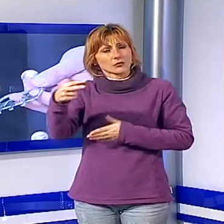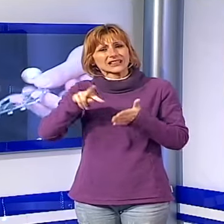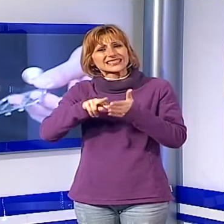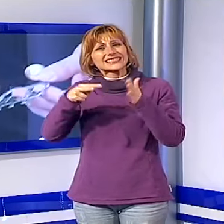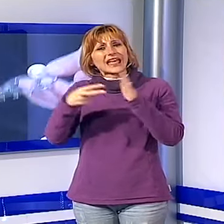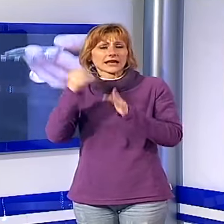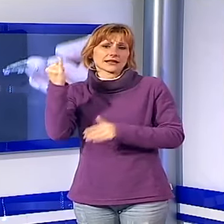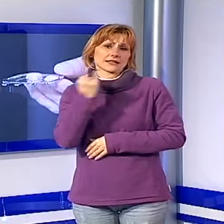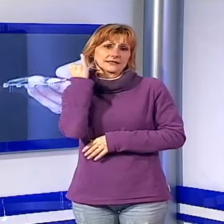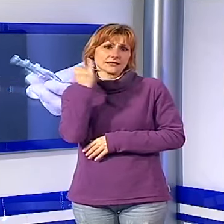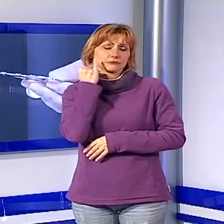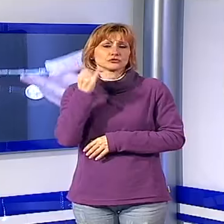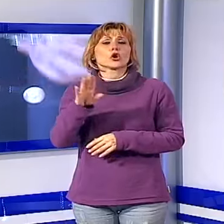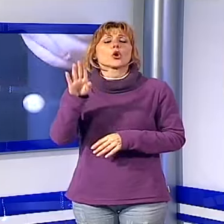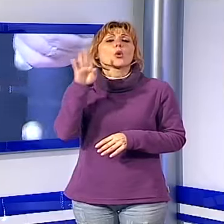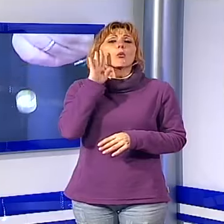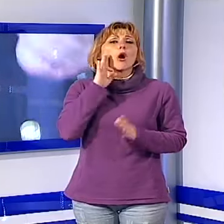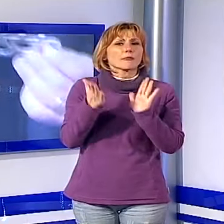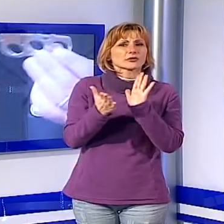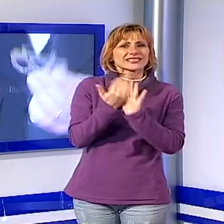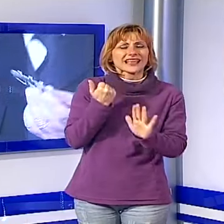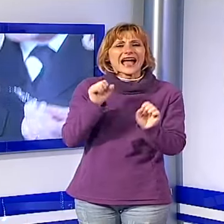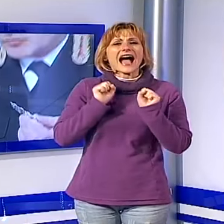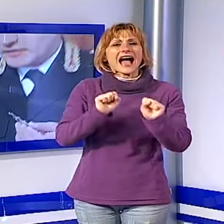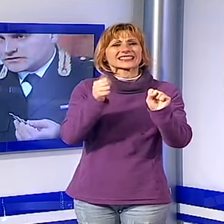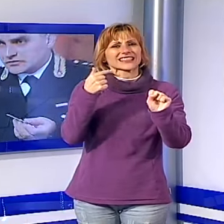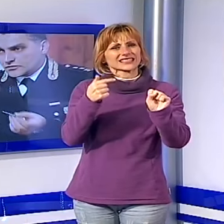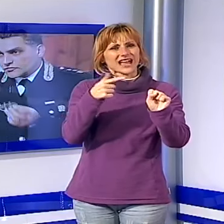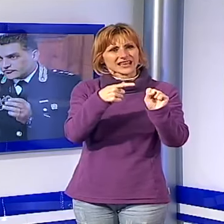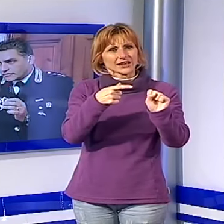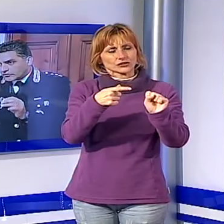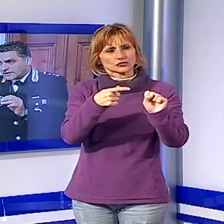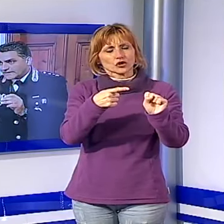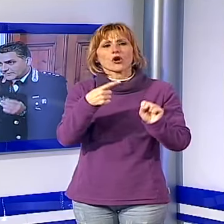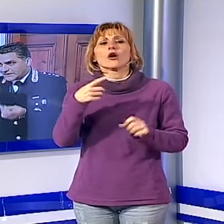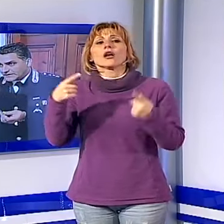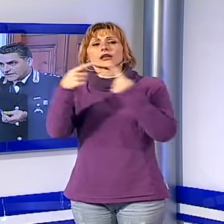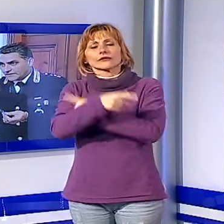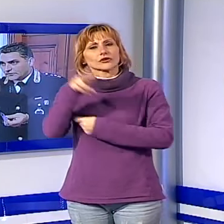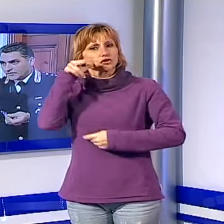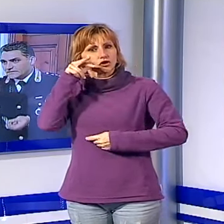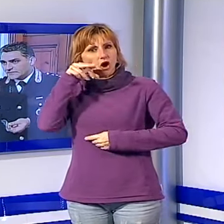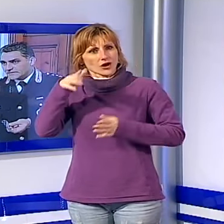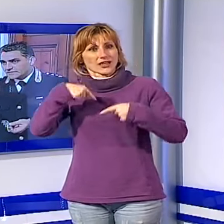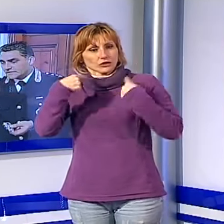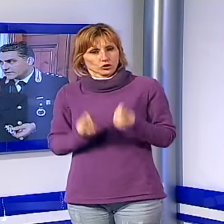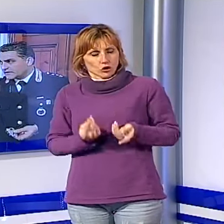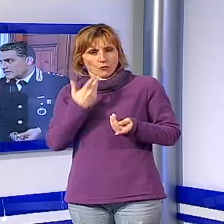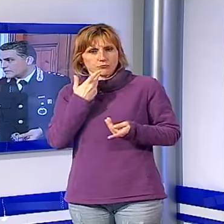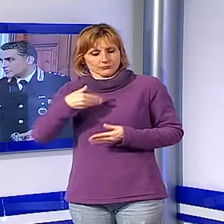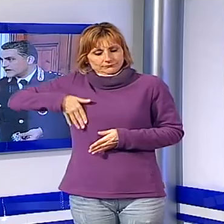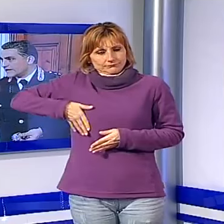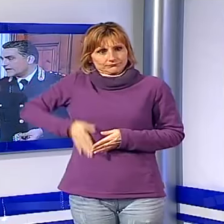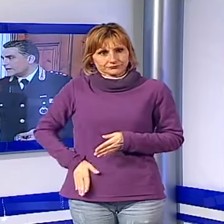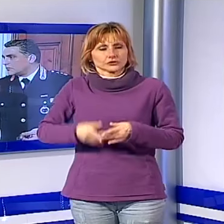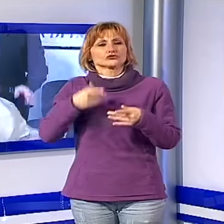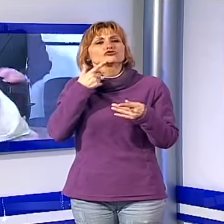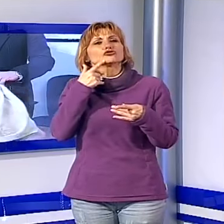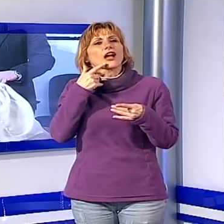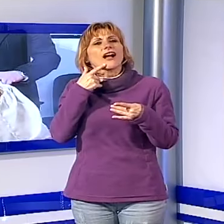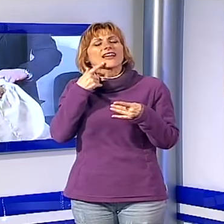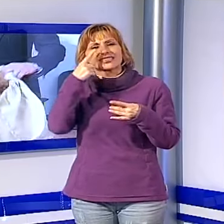liberava gli oggetti dall'involucro protettivo con un apposito strumento, mentre la donna in un secondo momento gli inseriva in una borsa imbottita di